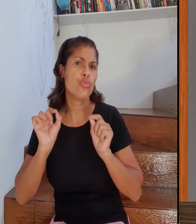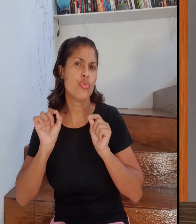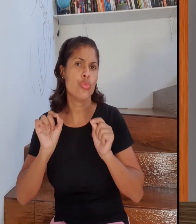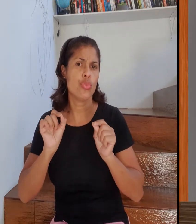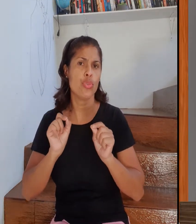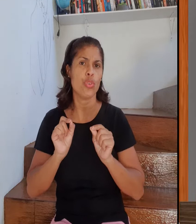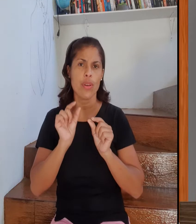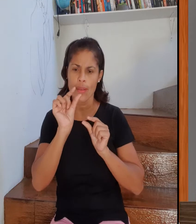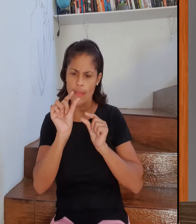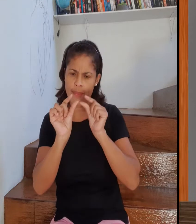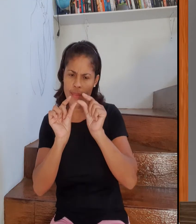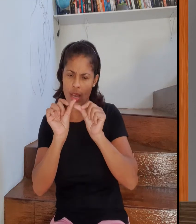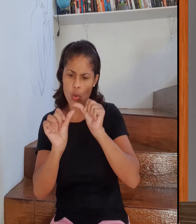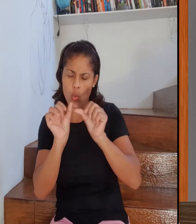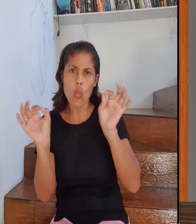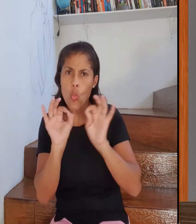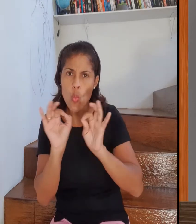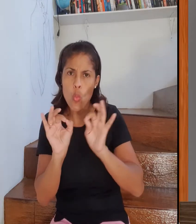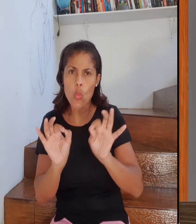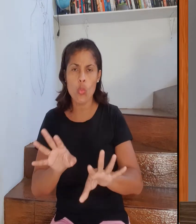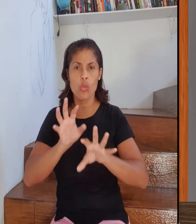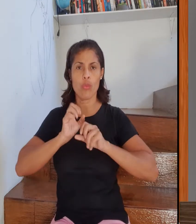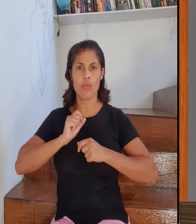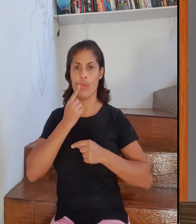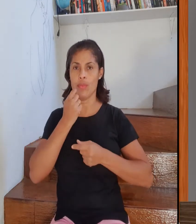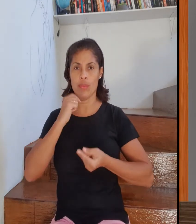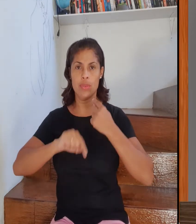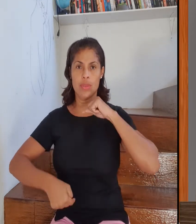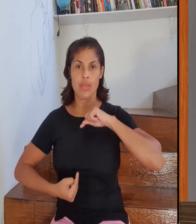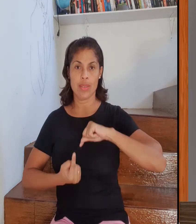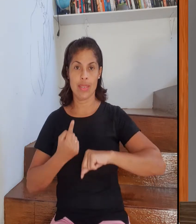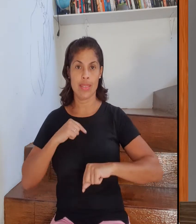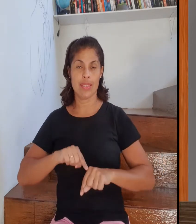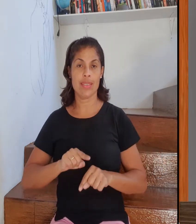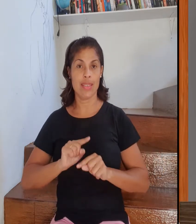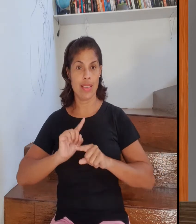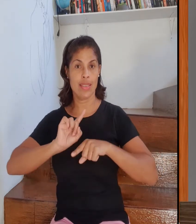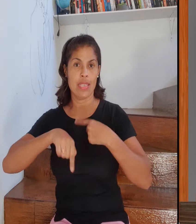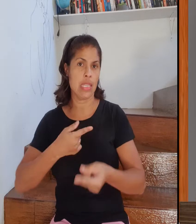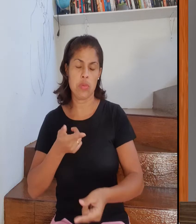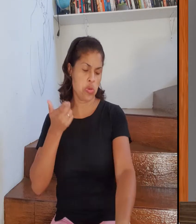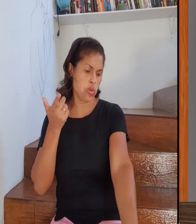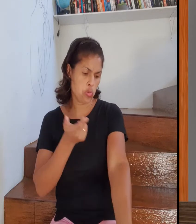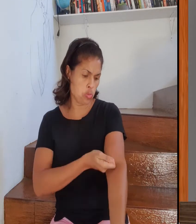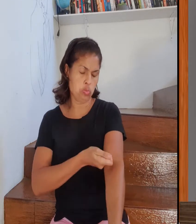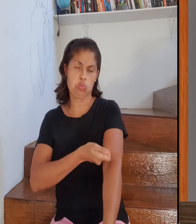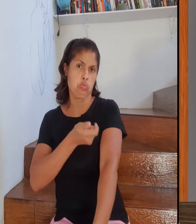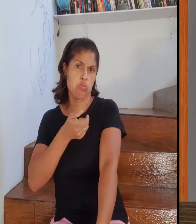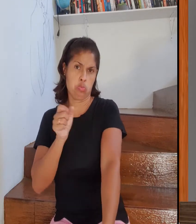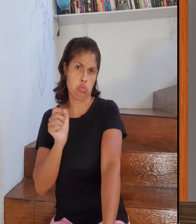do fármaco inalterado que chega à circulação sistêmica após ser administrado por qualquer via.